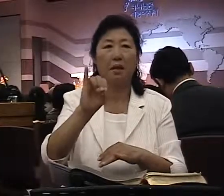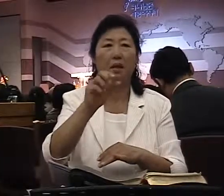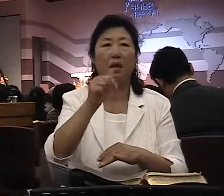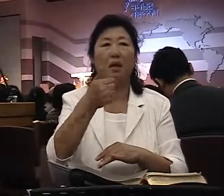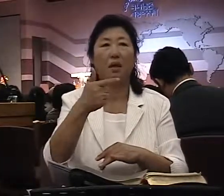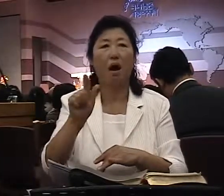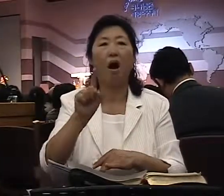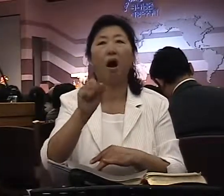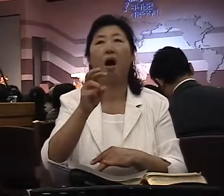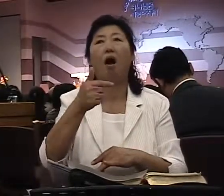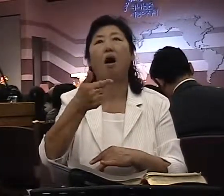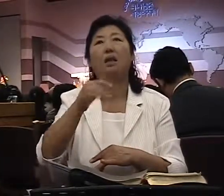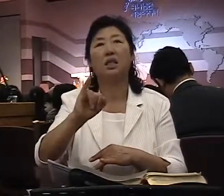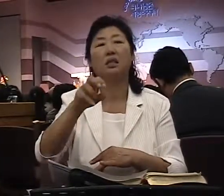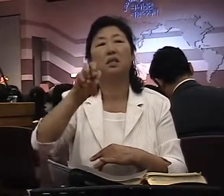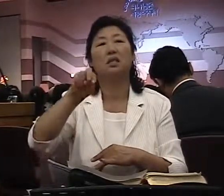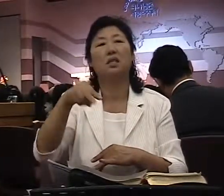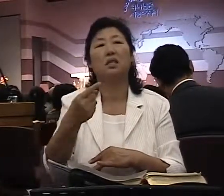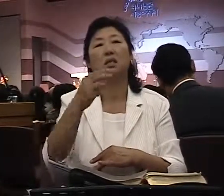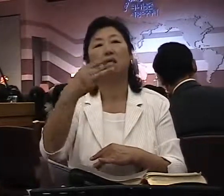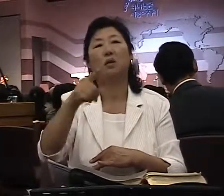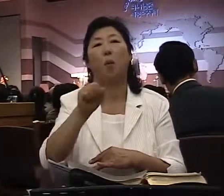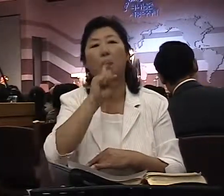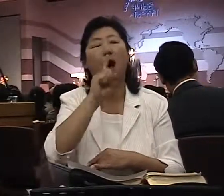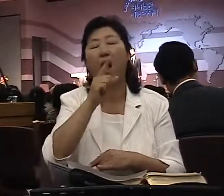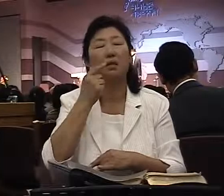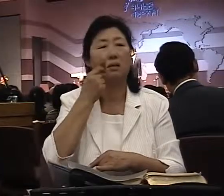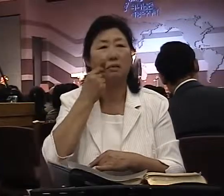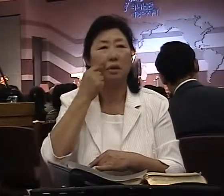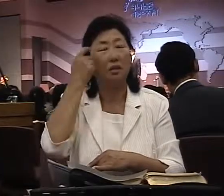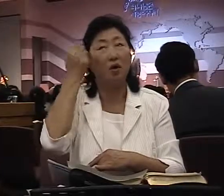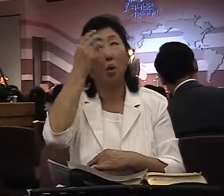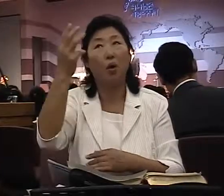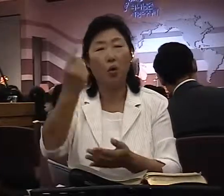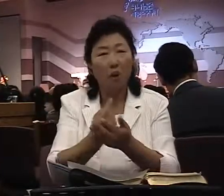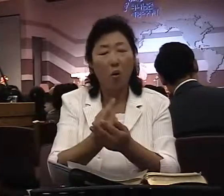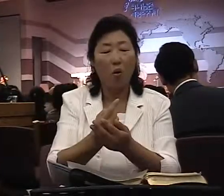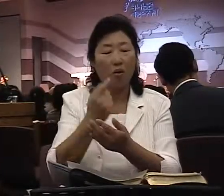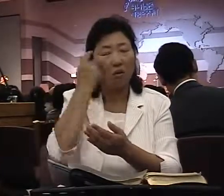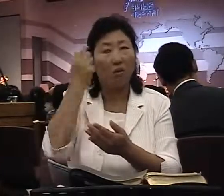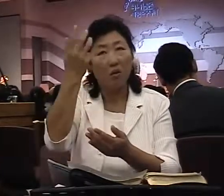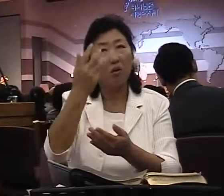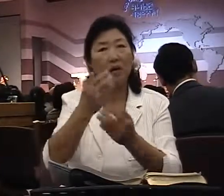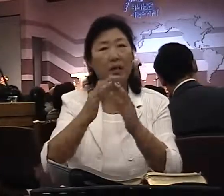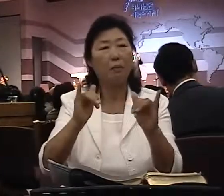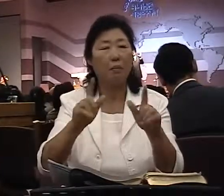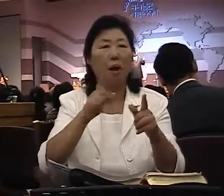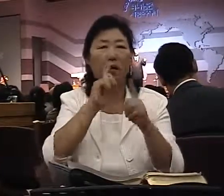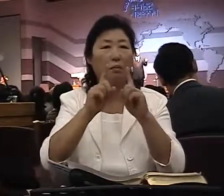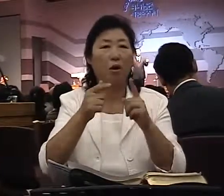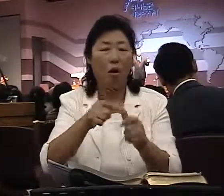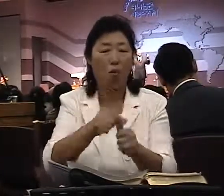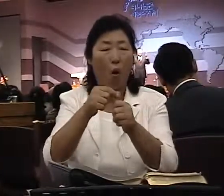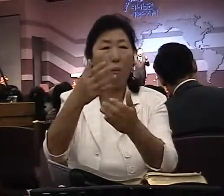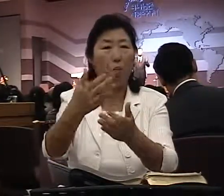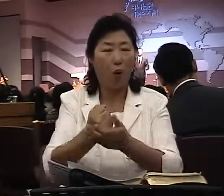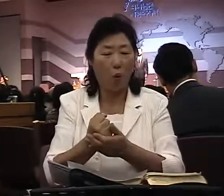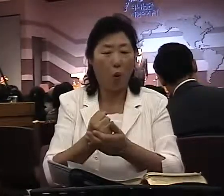성령이 임했다고 성령의 사람은 아닙니다. 성령이 임해서 내가 구원받고 예수 믿은 것은 정말 할렐루야로 감사할